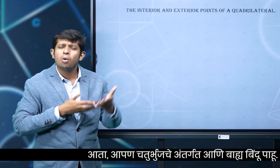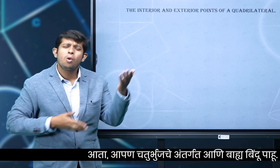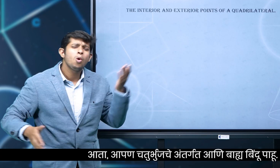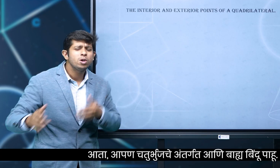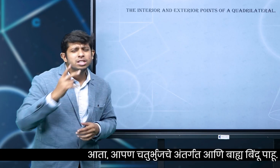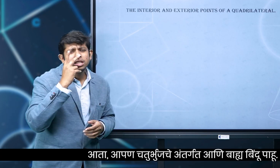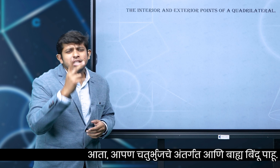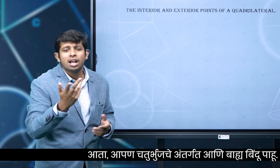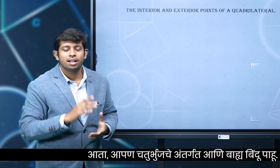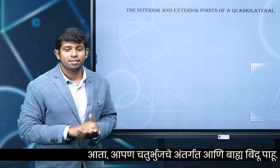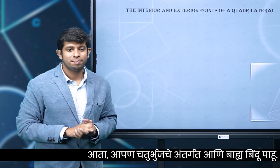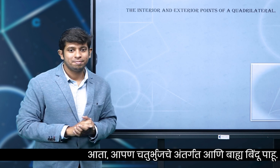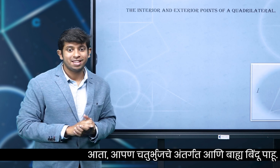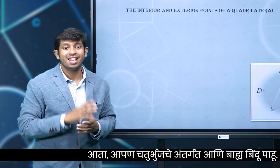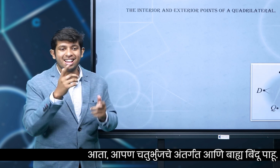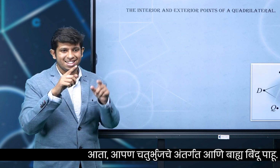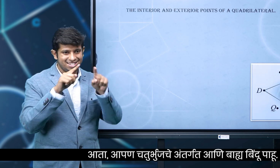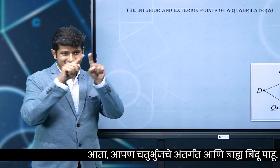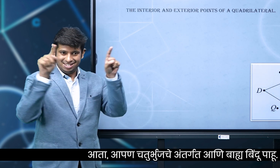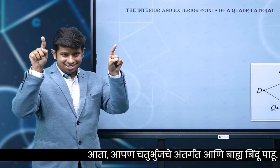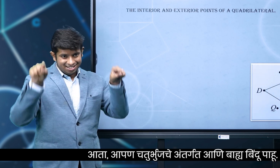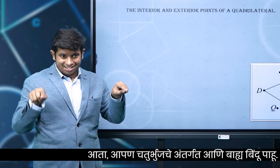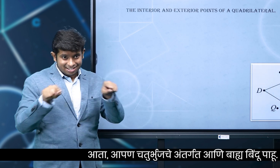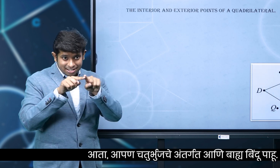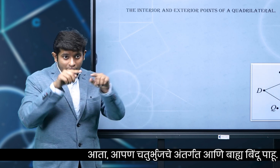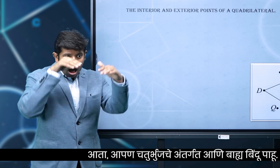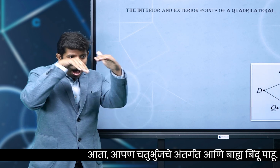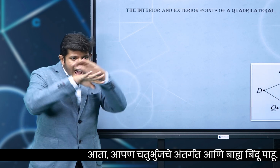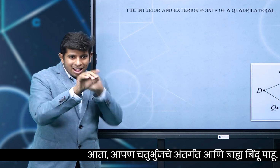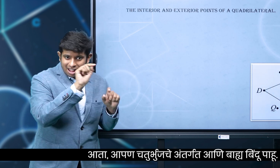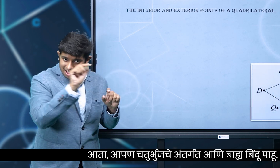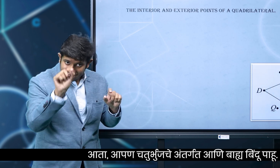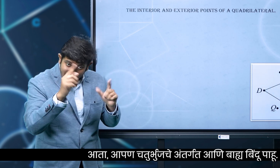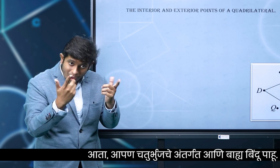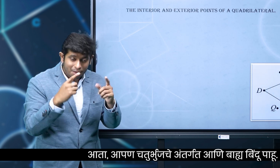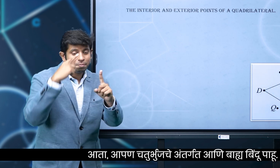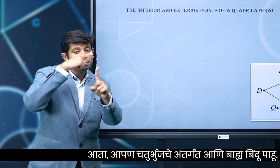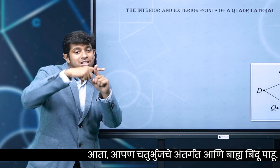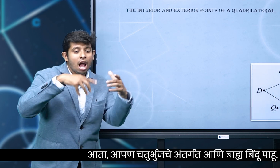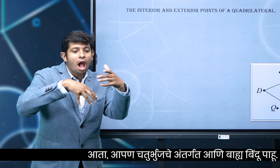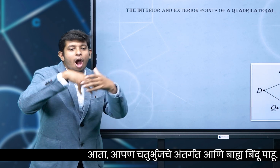आता आपण चतुर्भुजचे अंतर्गत आणि बाह्य बिंदू पाहू.